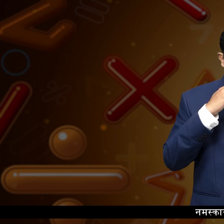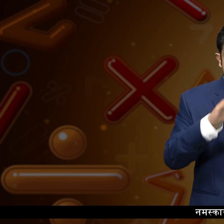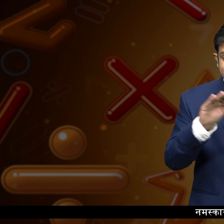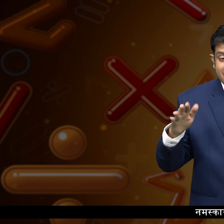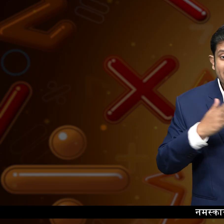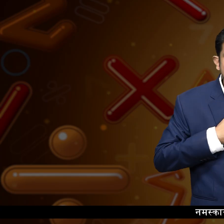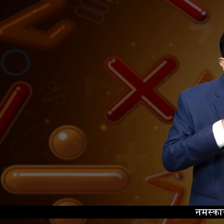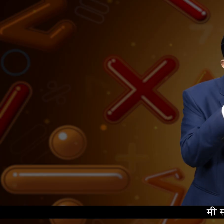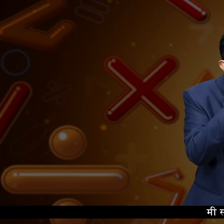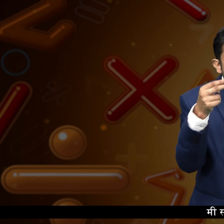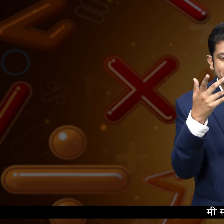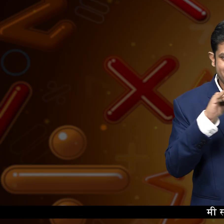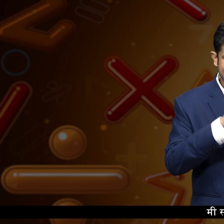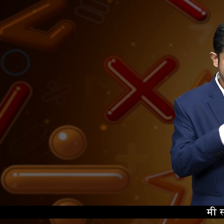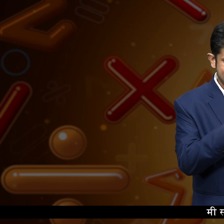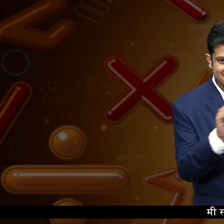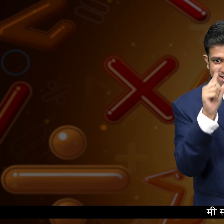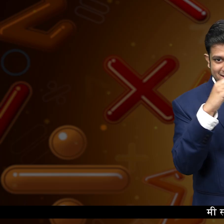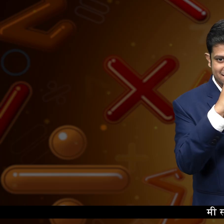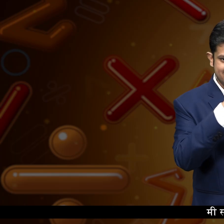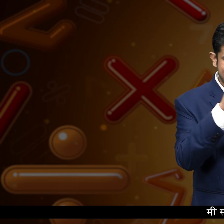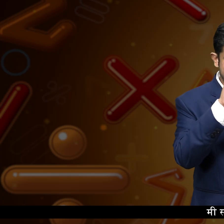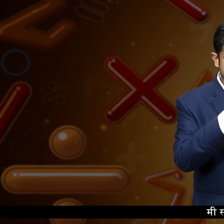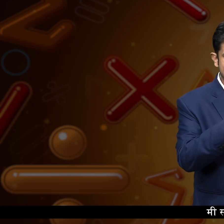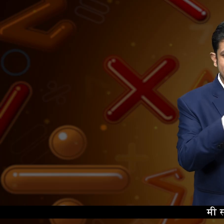नमस्कार विद्यार्थ्यांनो, मी सारिका आहे.